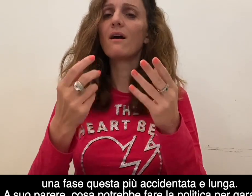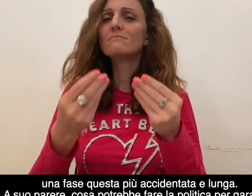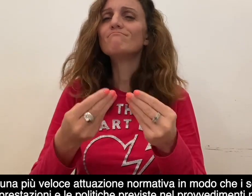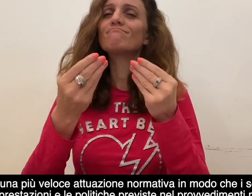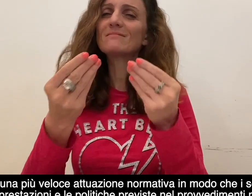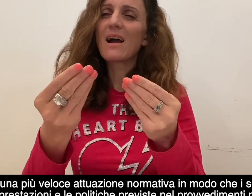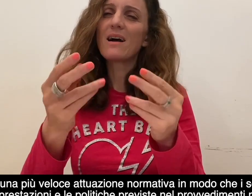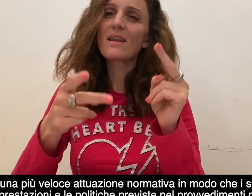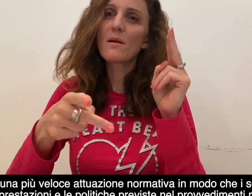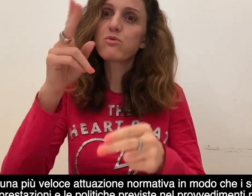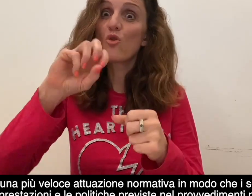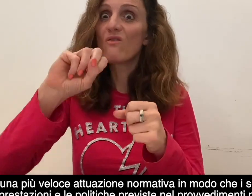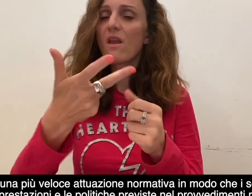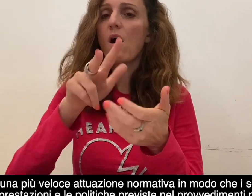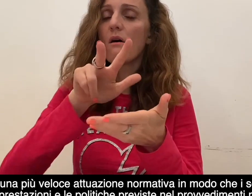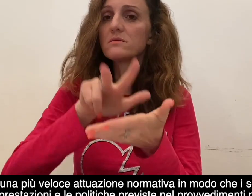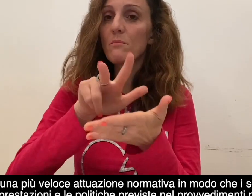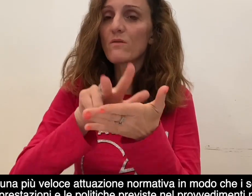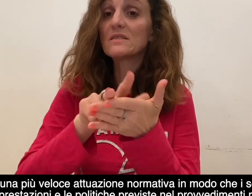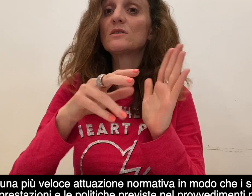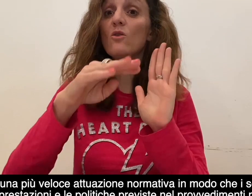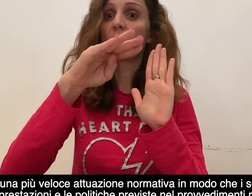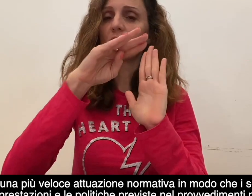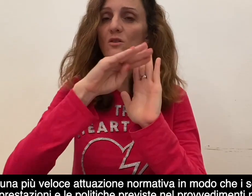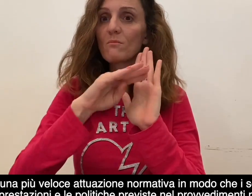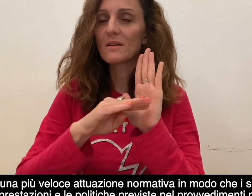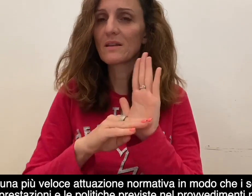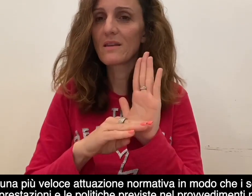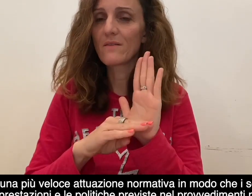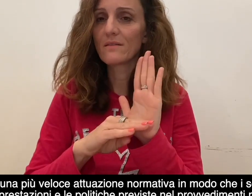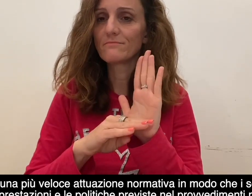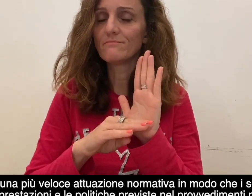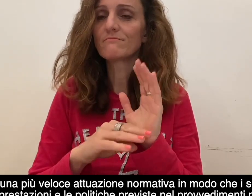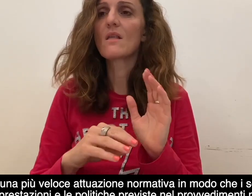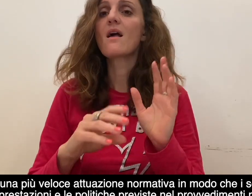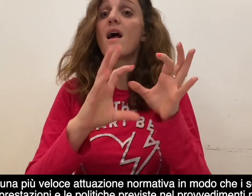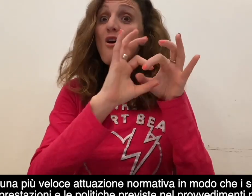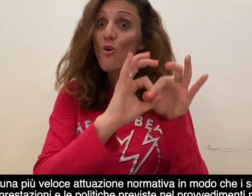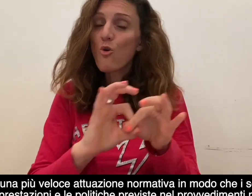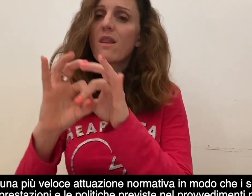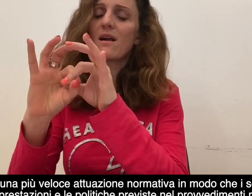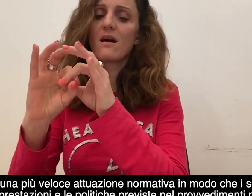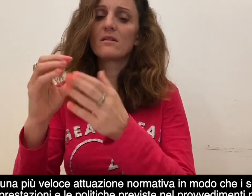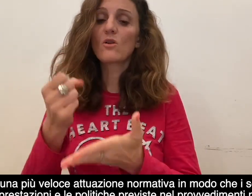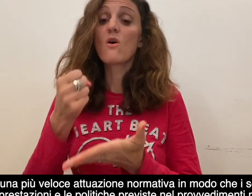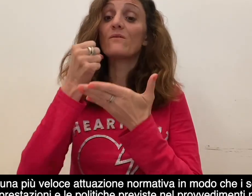una più veloce attuazione normativa in modo che i servizi le prestazioni e le